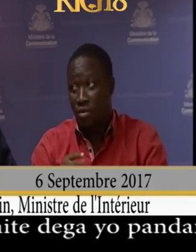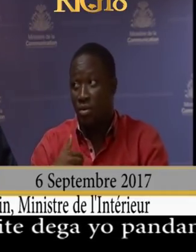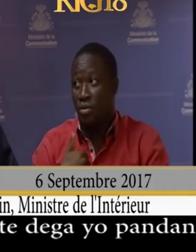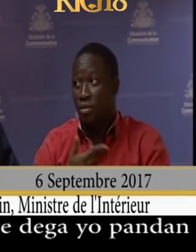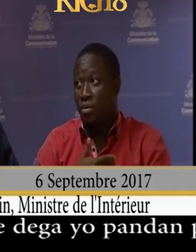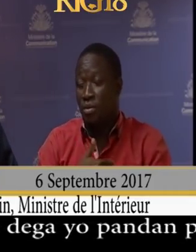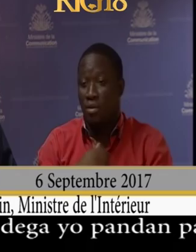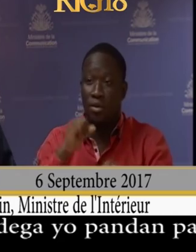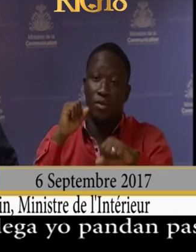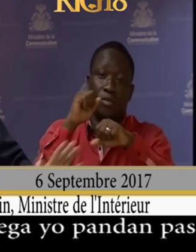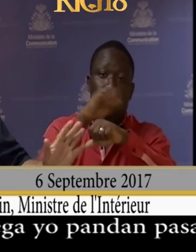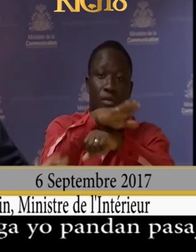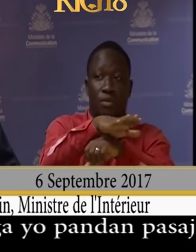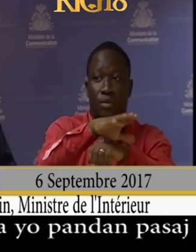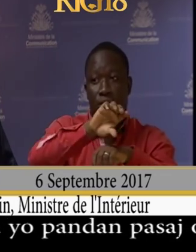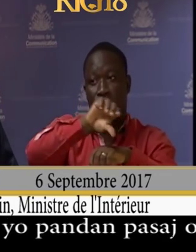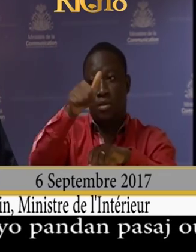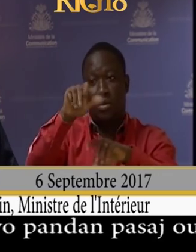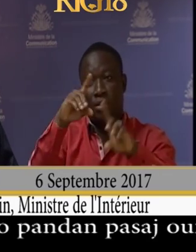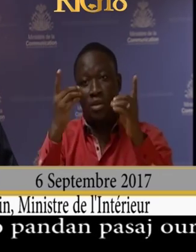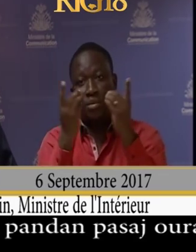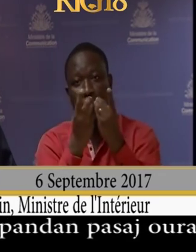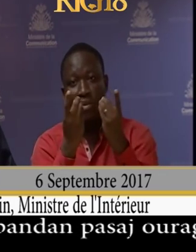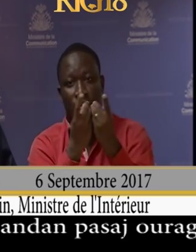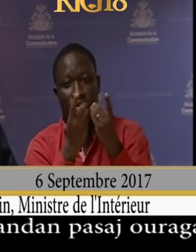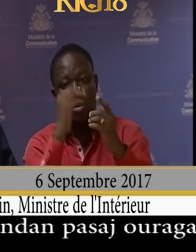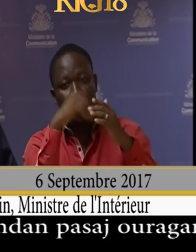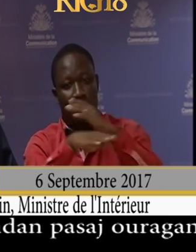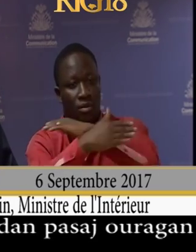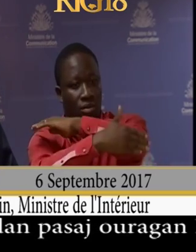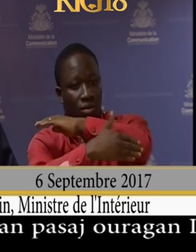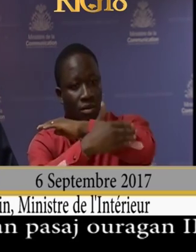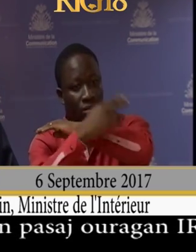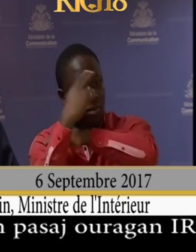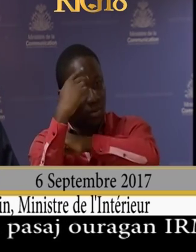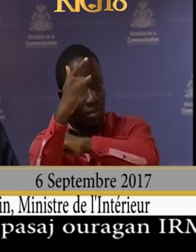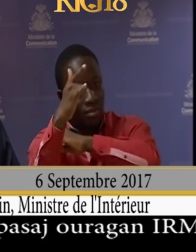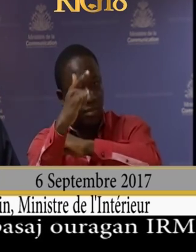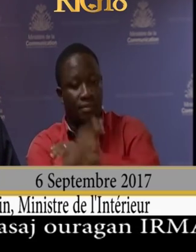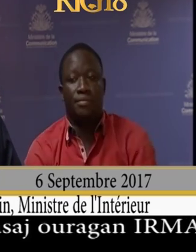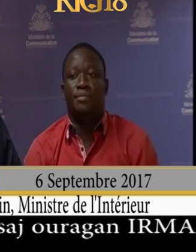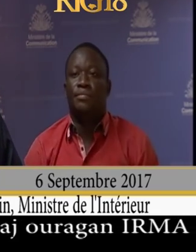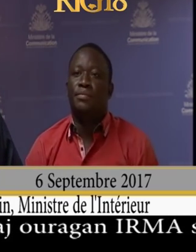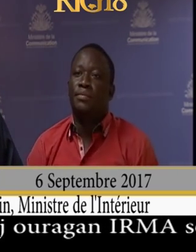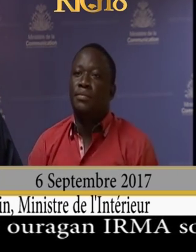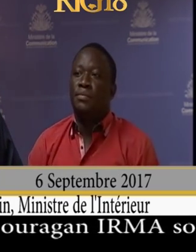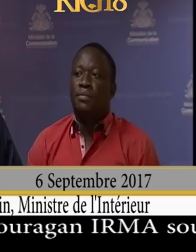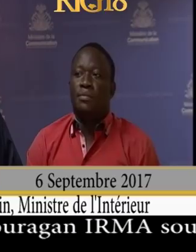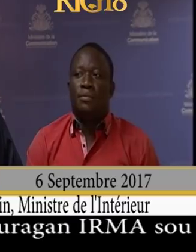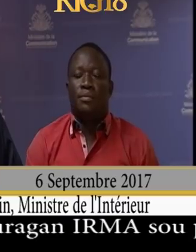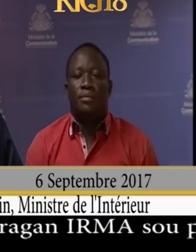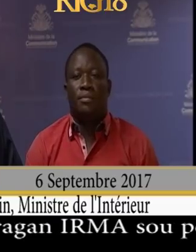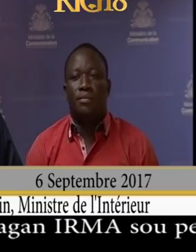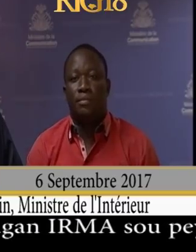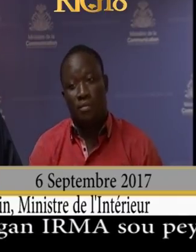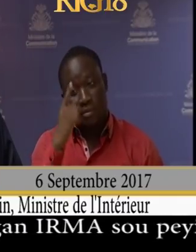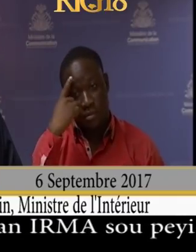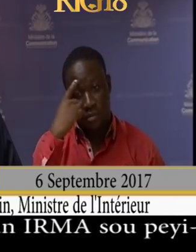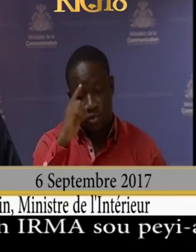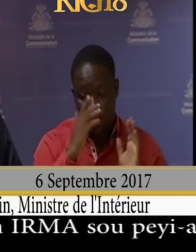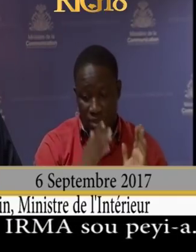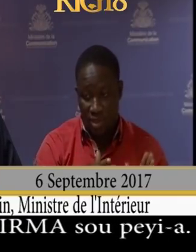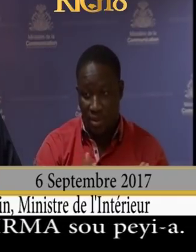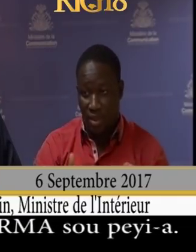tout gen temps voyer yo dans reste département dans pays d'Haïti. En termes de